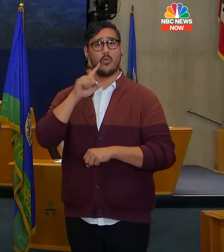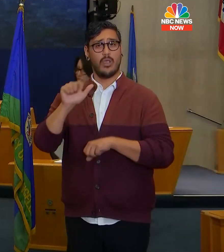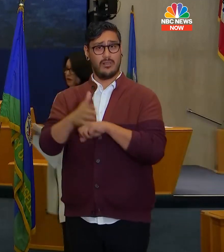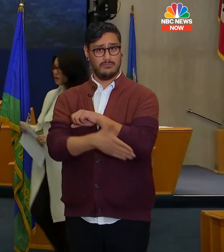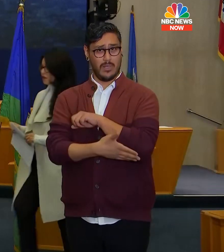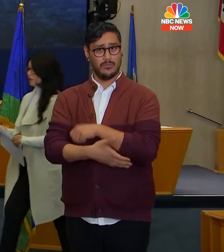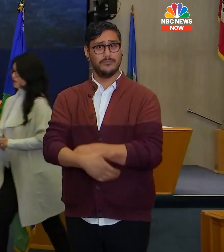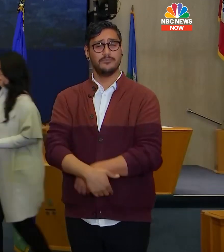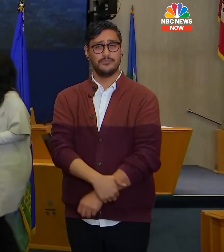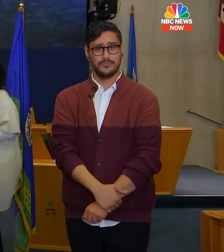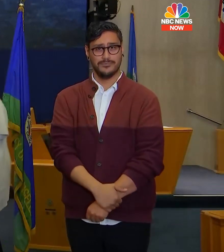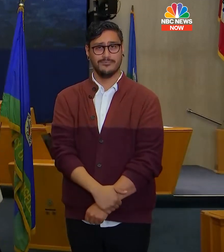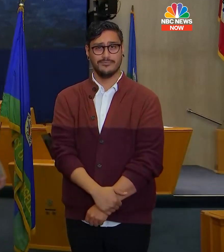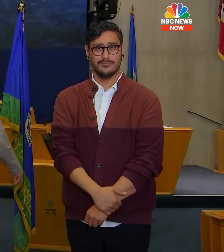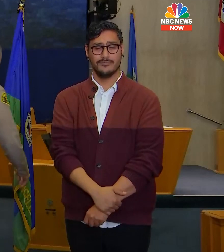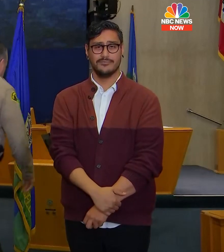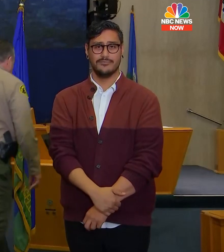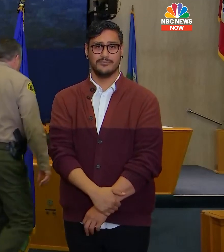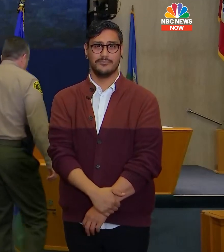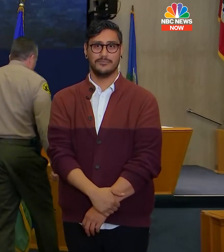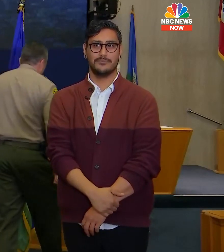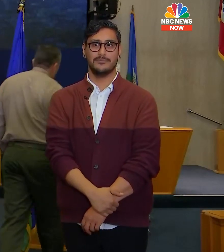Ángeles.